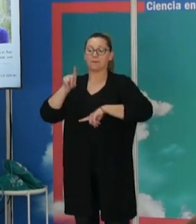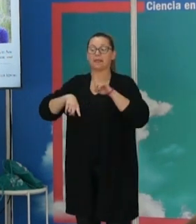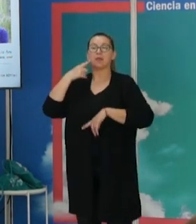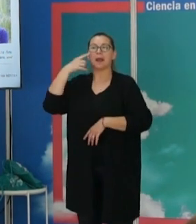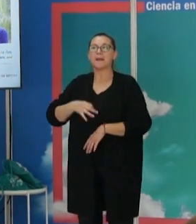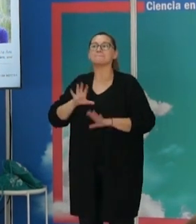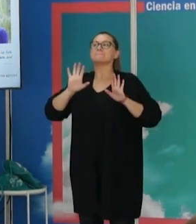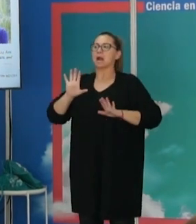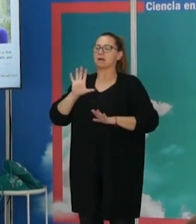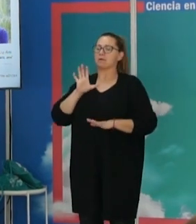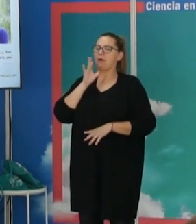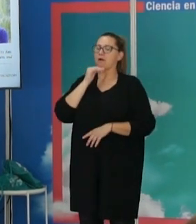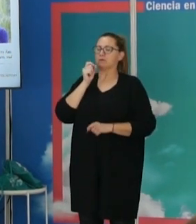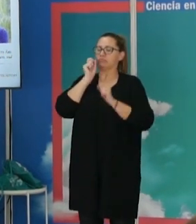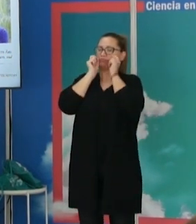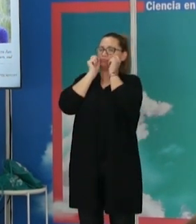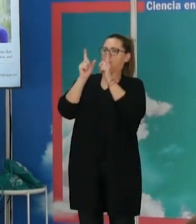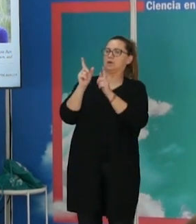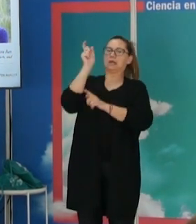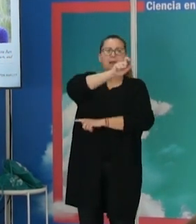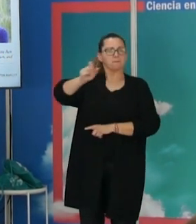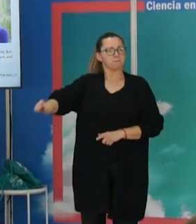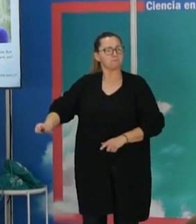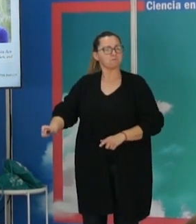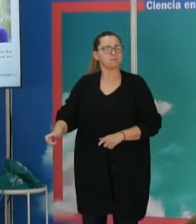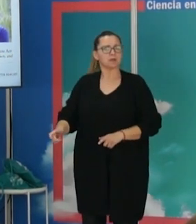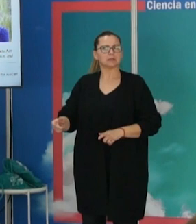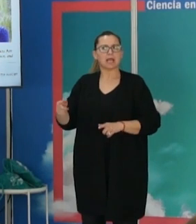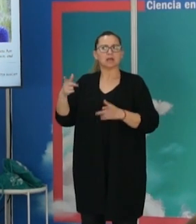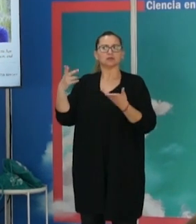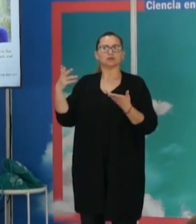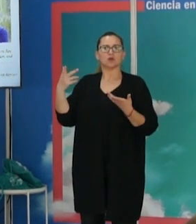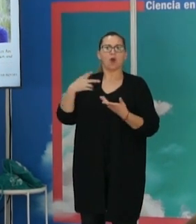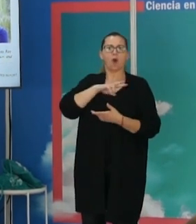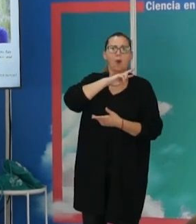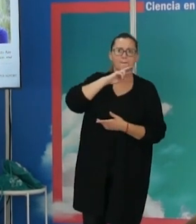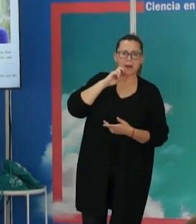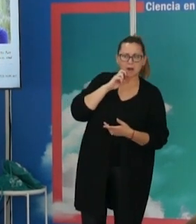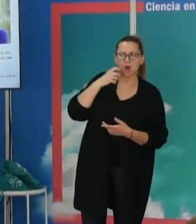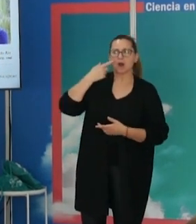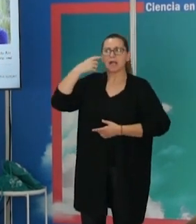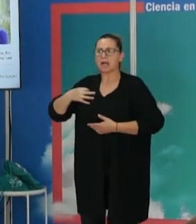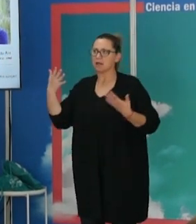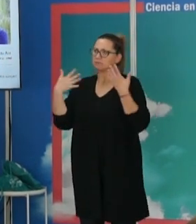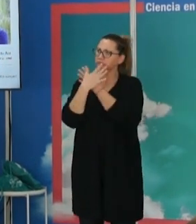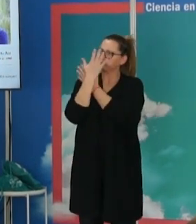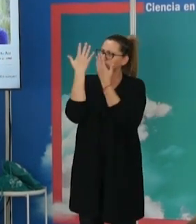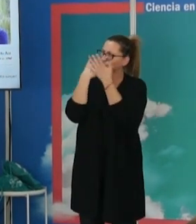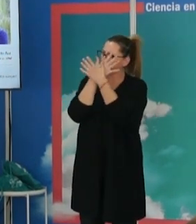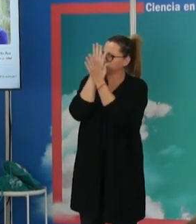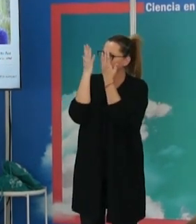cada vez más el público reconoce que los hechos están entremezclados con valores y les resta importancia por ese